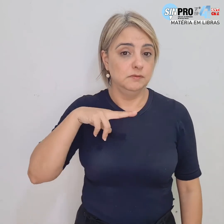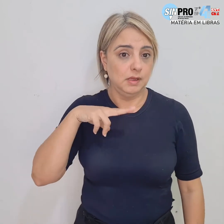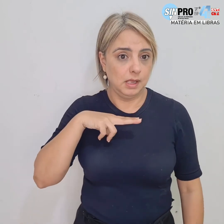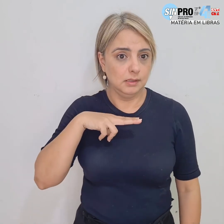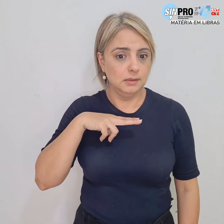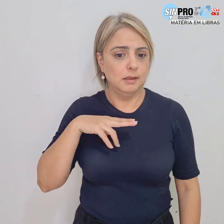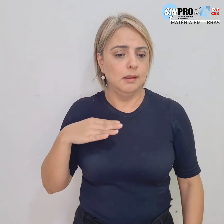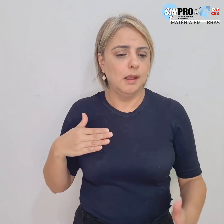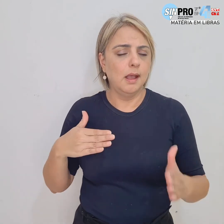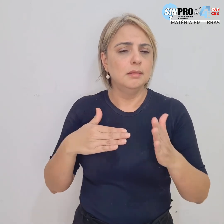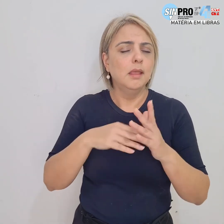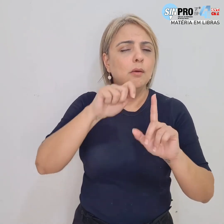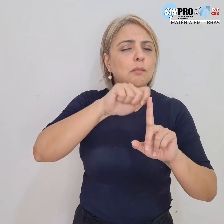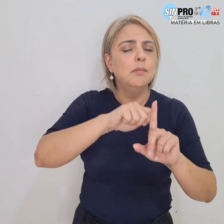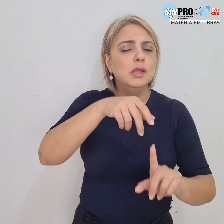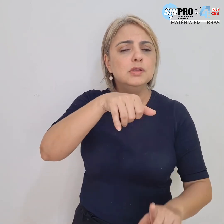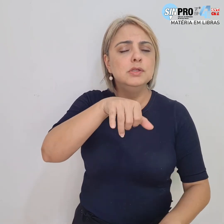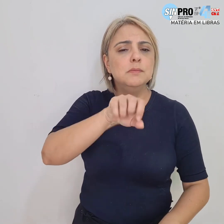até o mês de março do ano anterior.